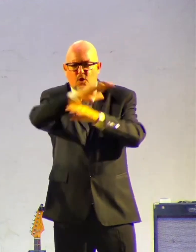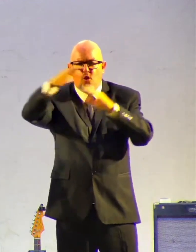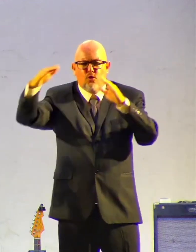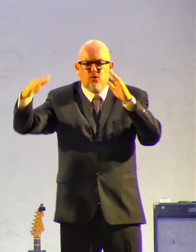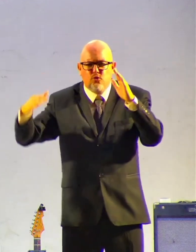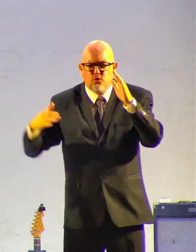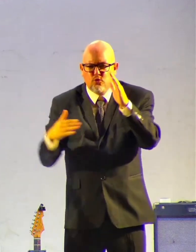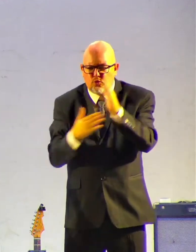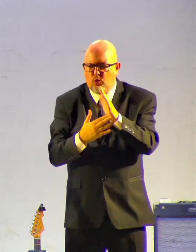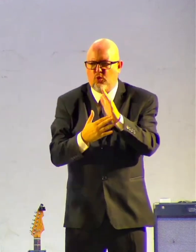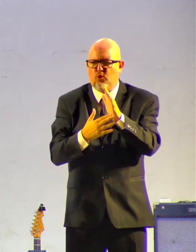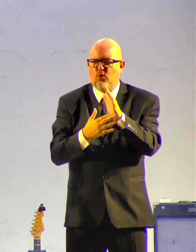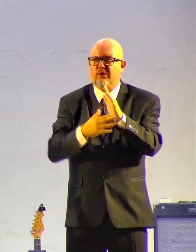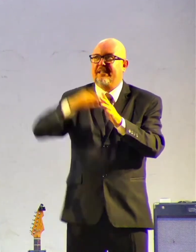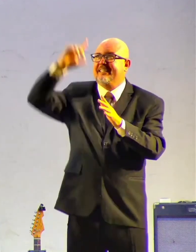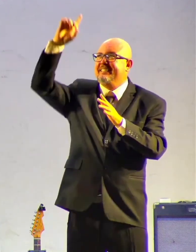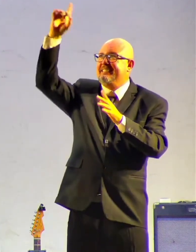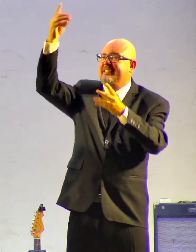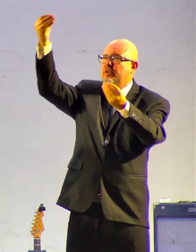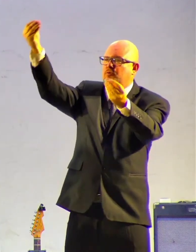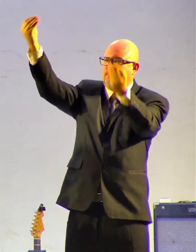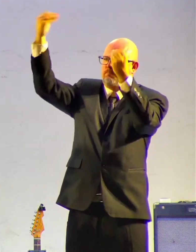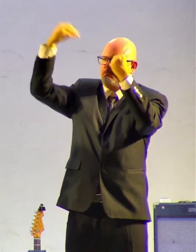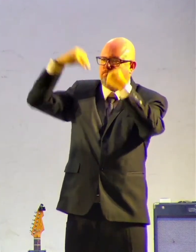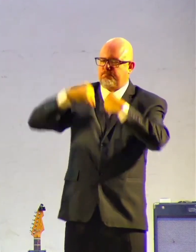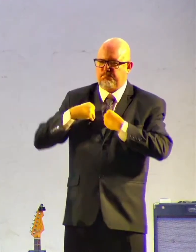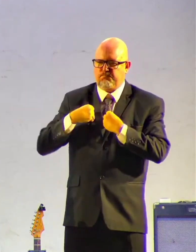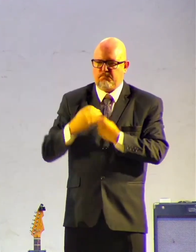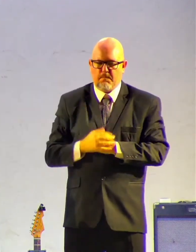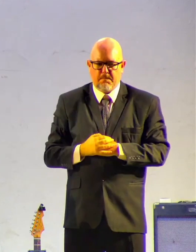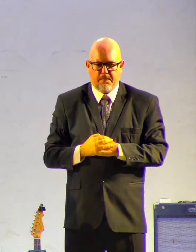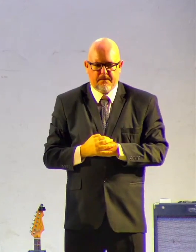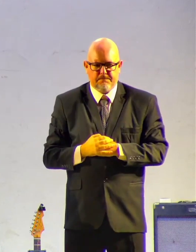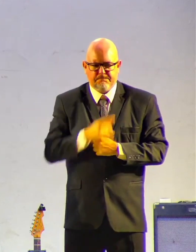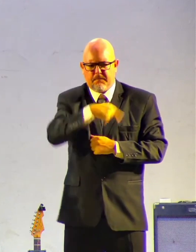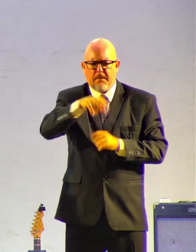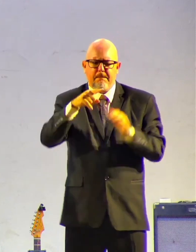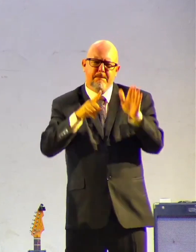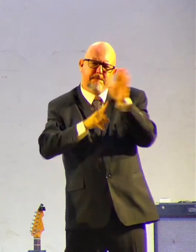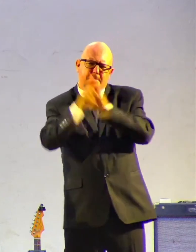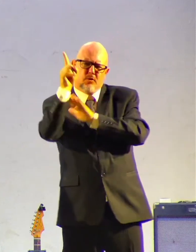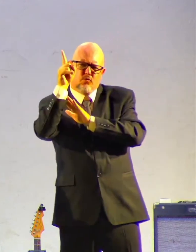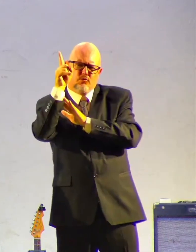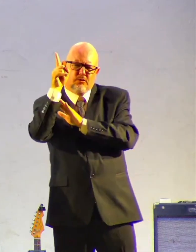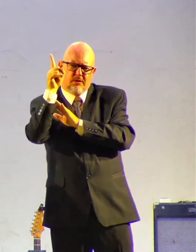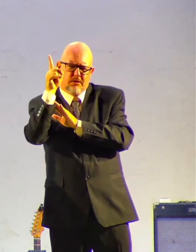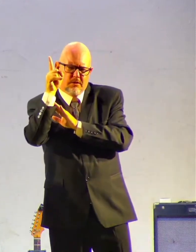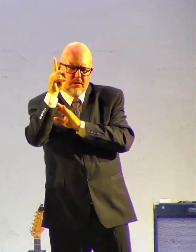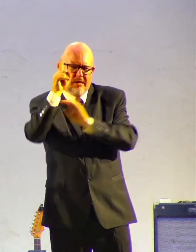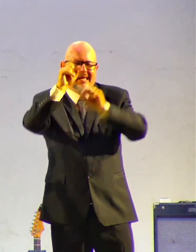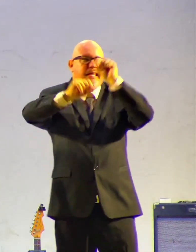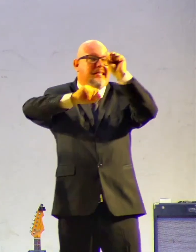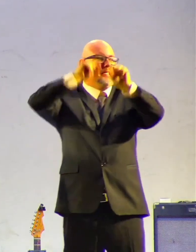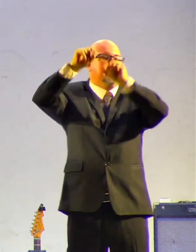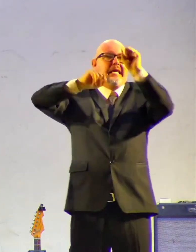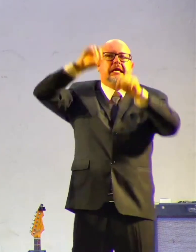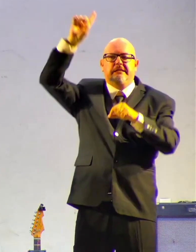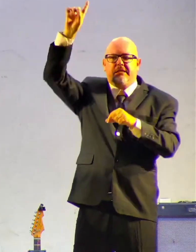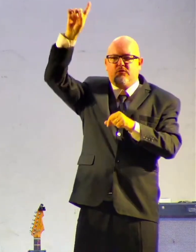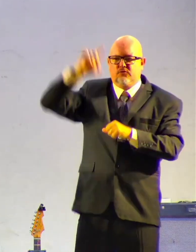toda a plenitude de Deus. Isso me leva a uma pergunta: mas quem é